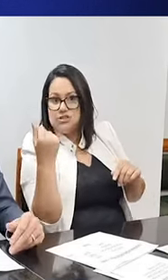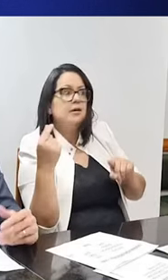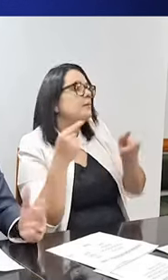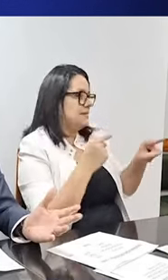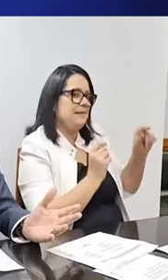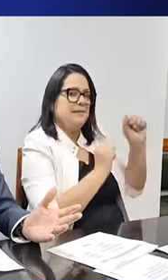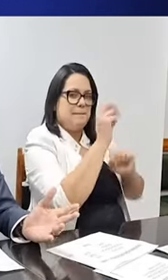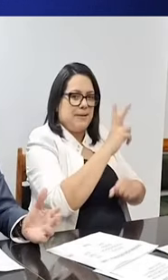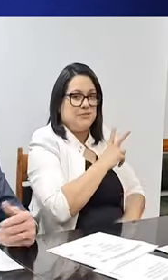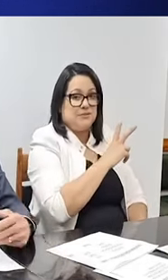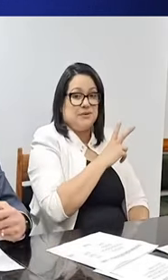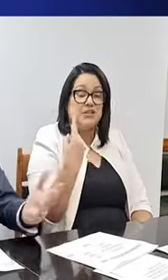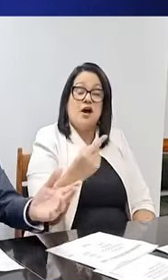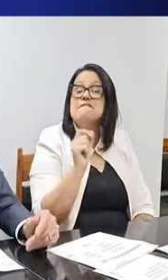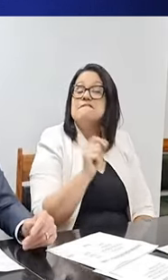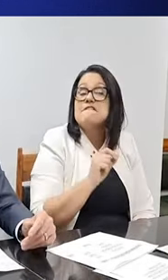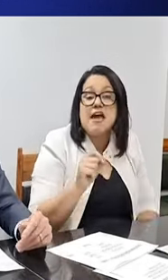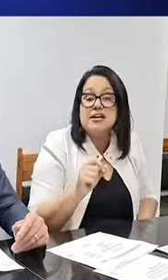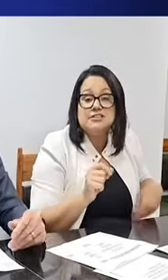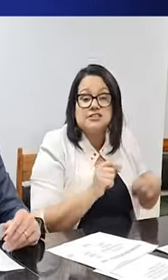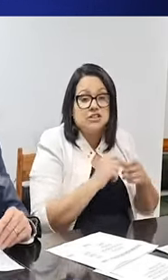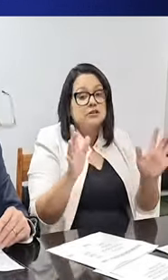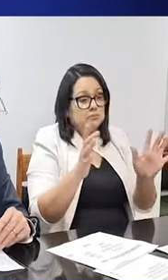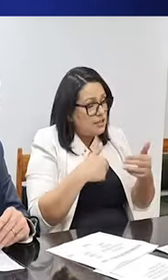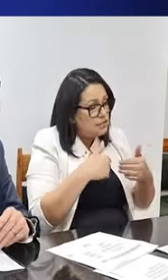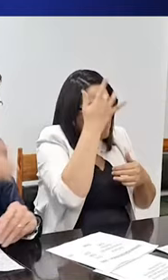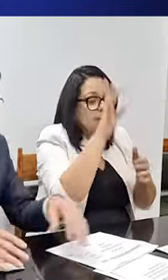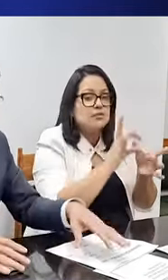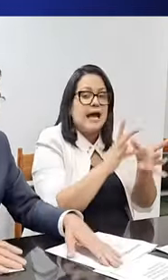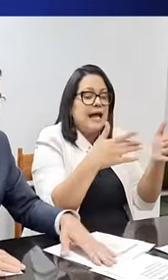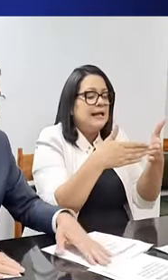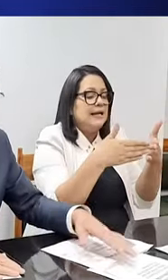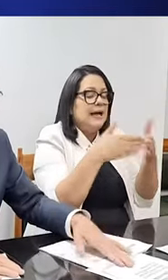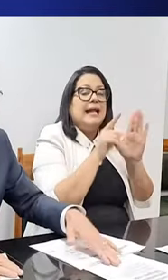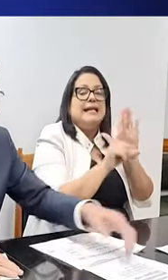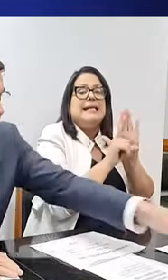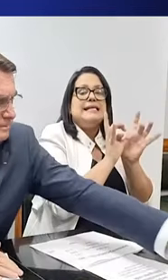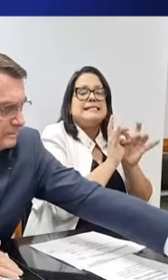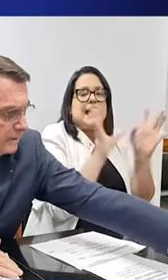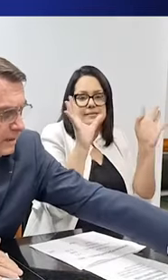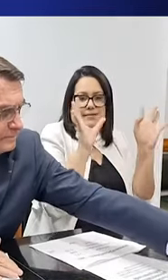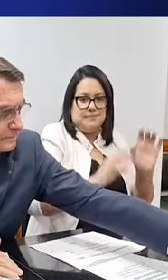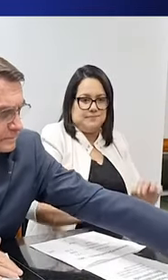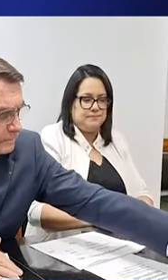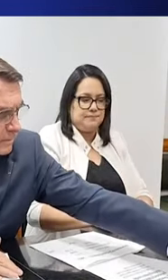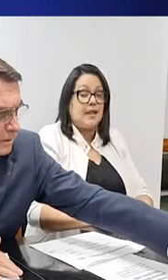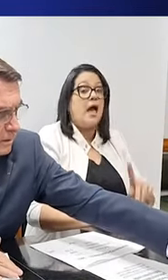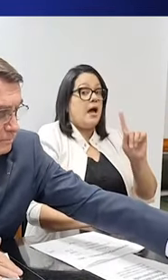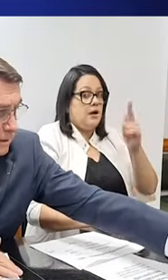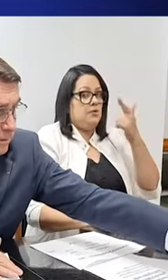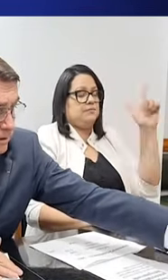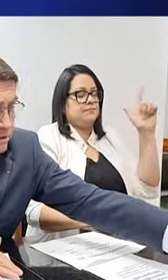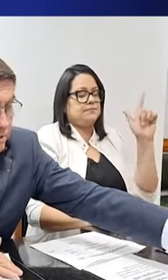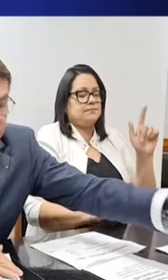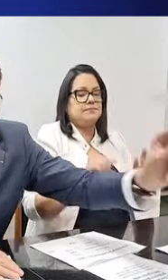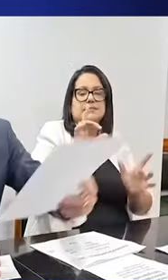parte. Nós facilitamos as licenças. Em falar em licença, licença ambiental, né? Uma